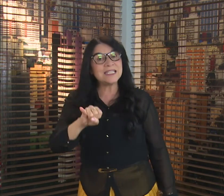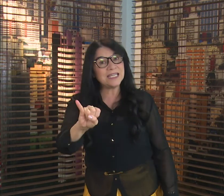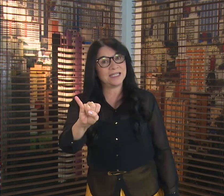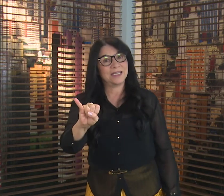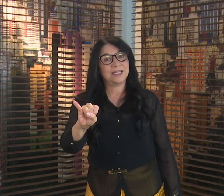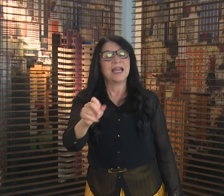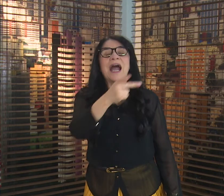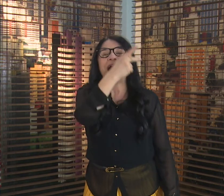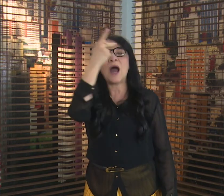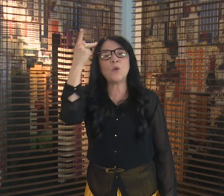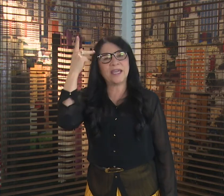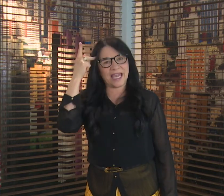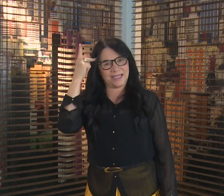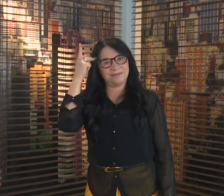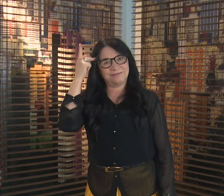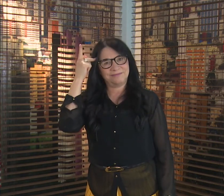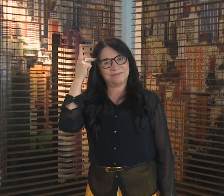se alguém